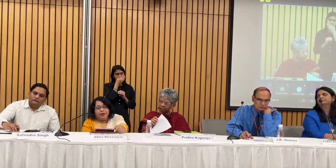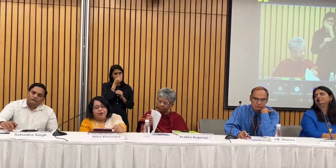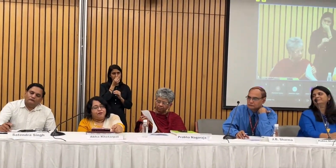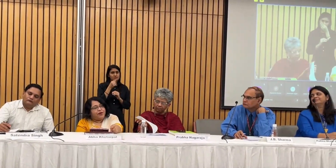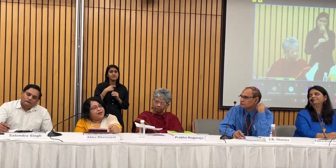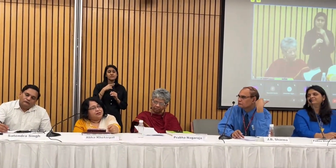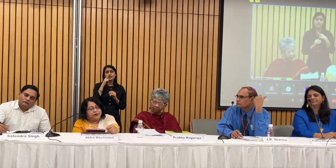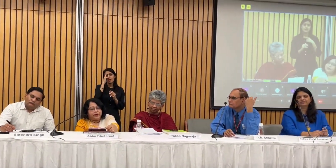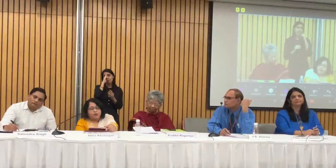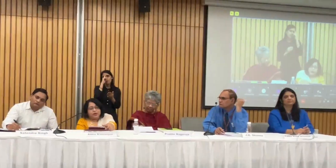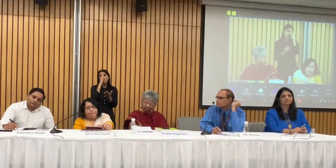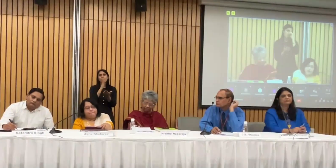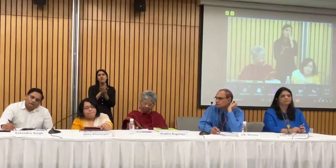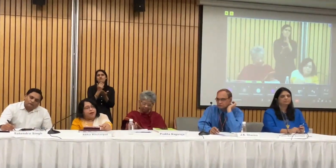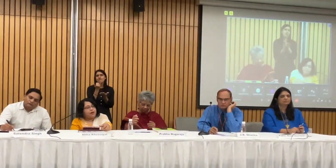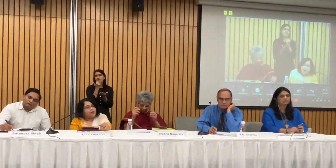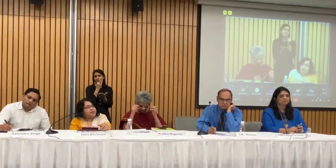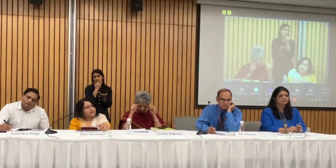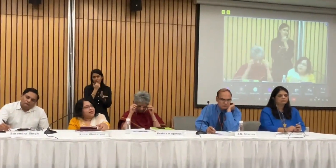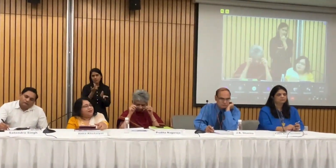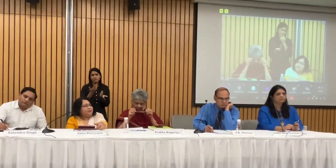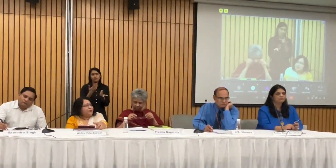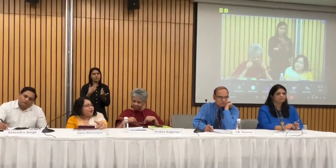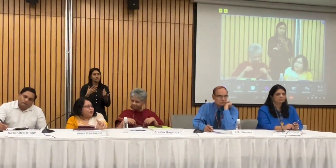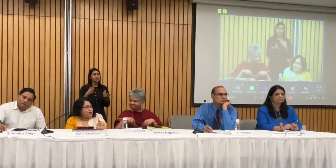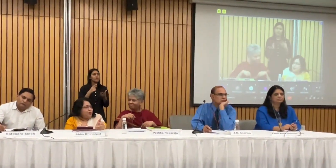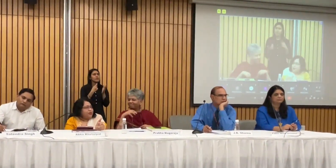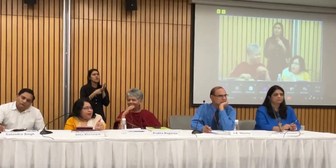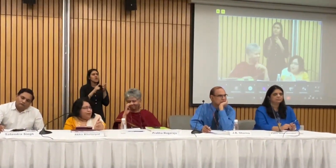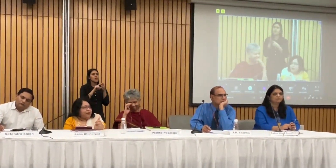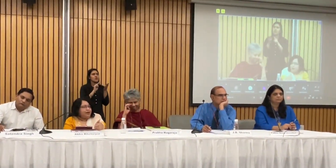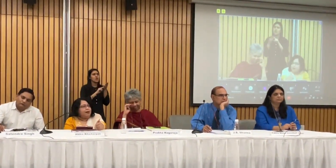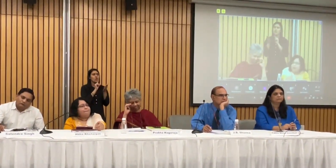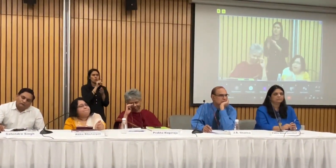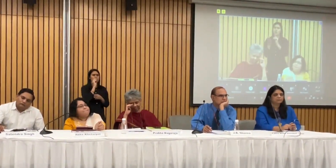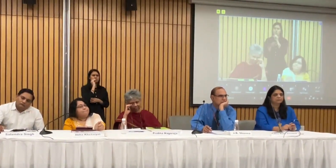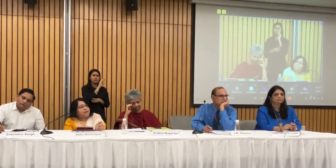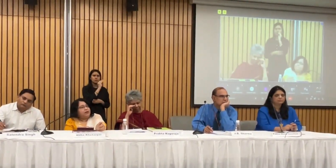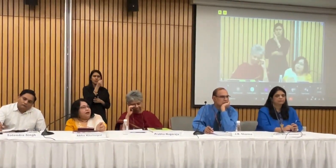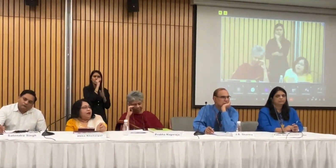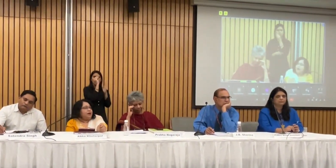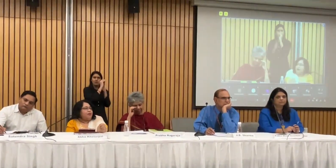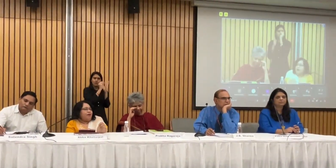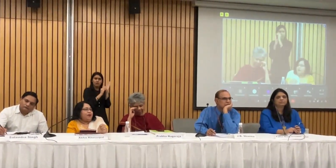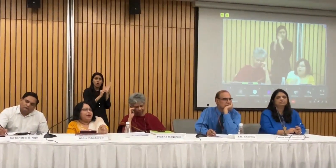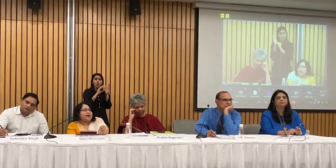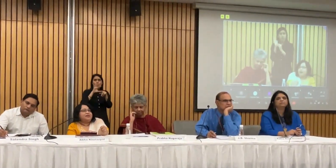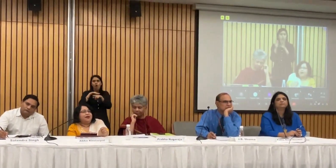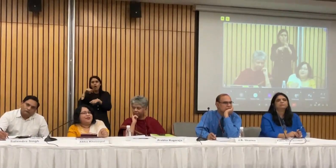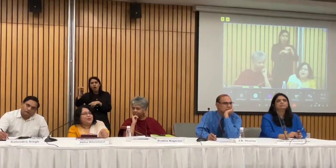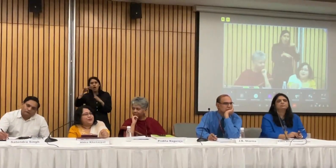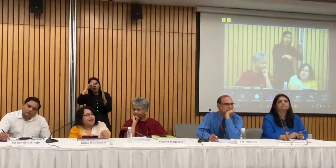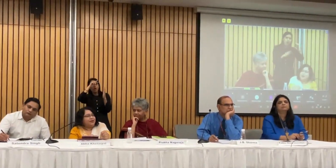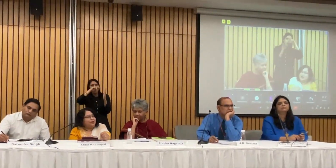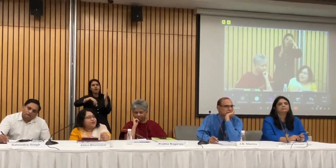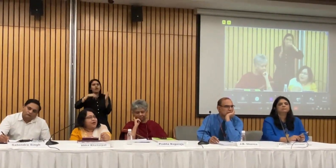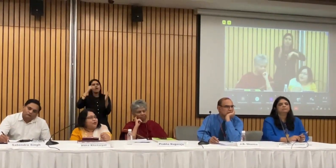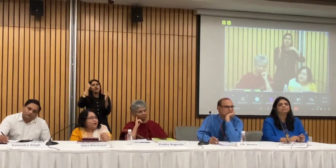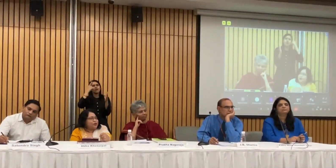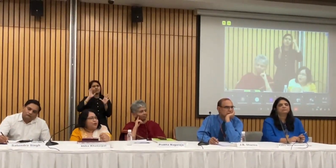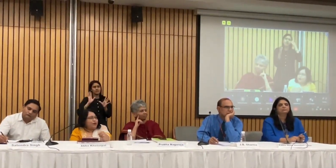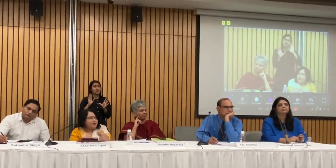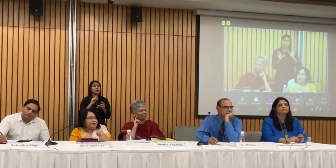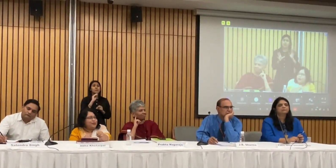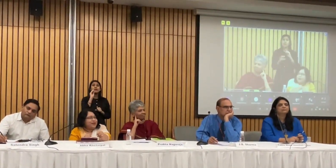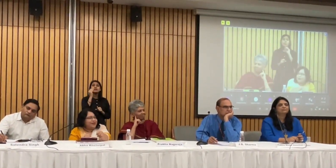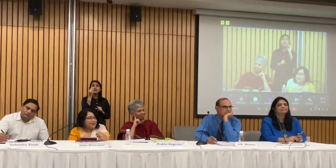and facts, रेणु जी, इससे डॉक्टर्स को बहुत हेल्प मिलेगा. बट अगर और केस स्टडीज हो जाती तो शायद